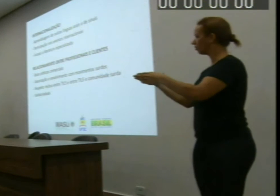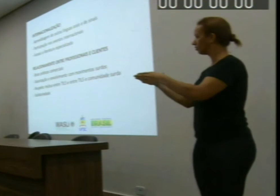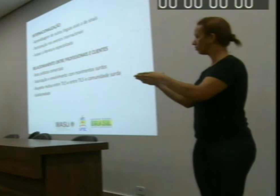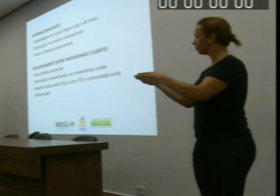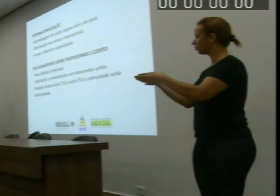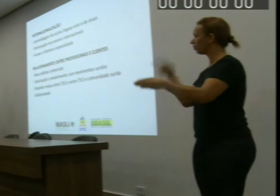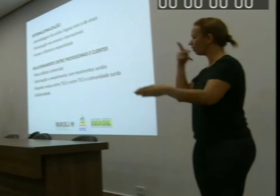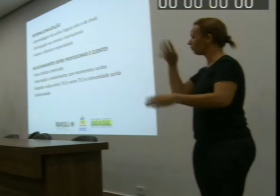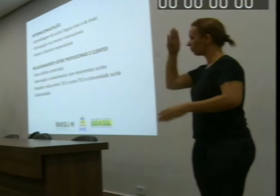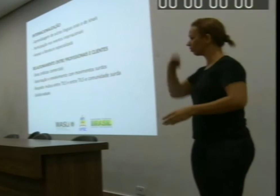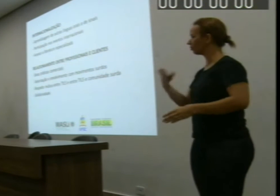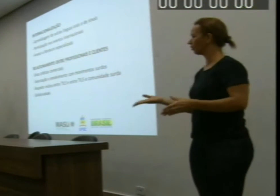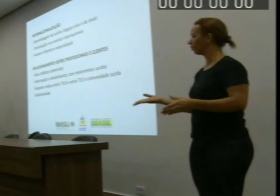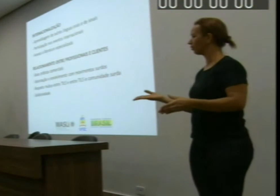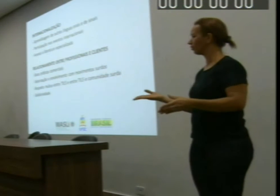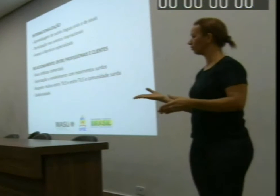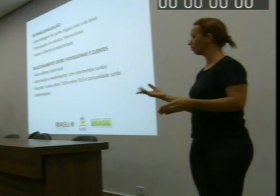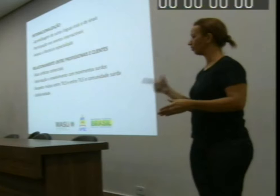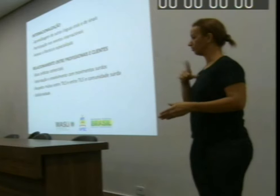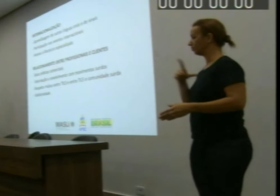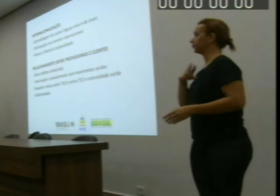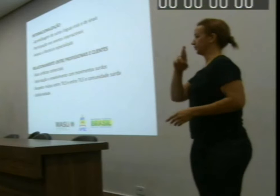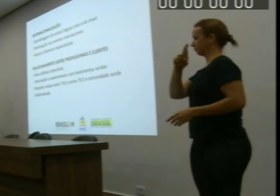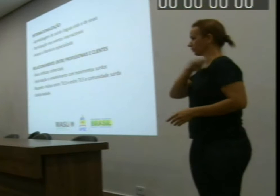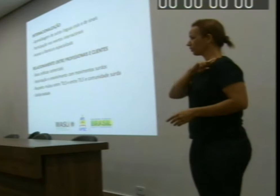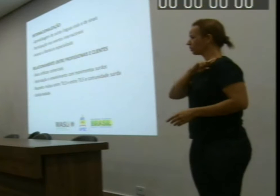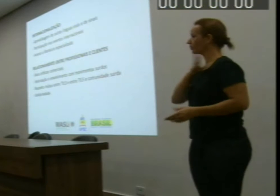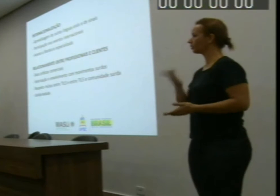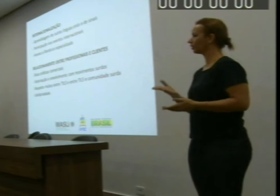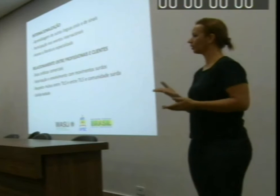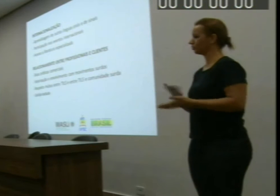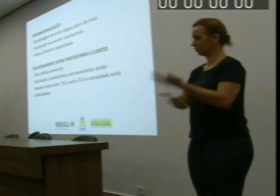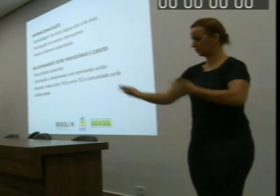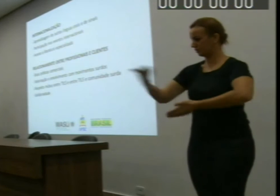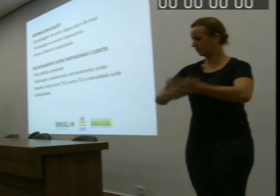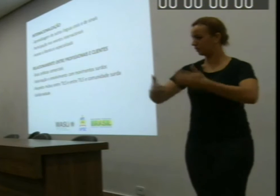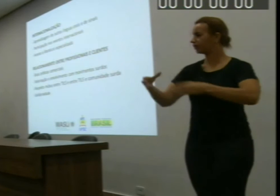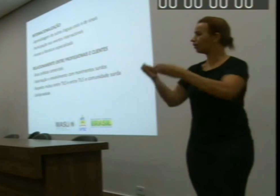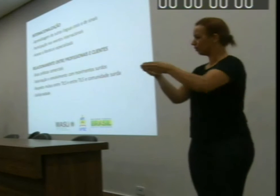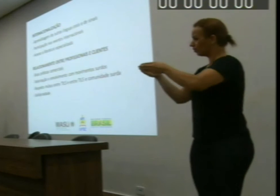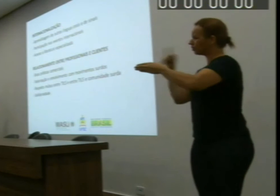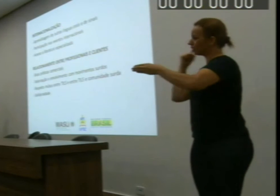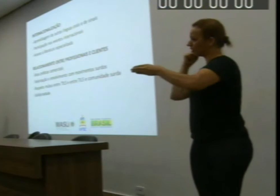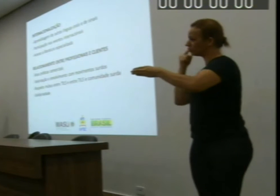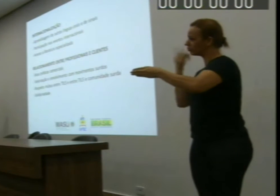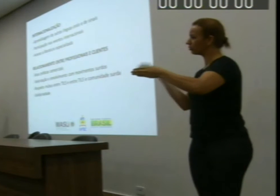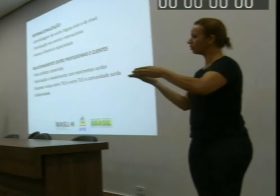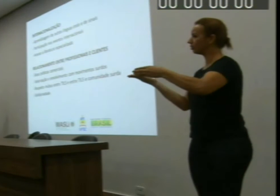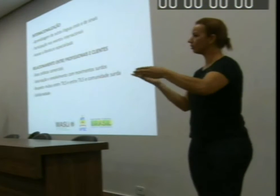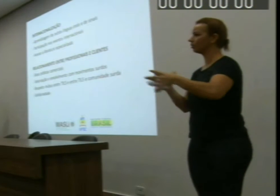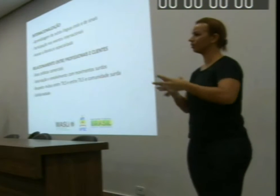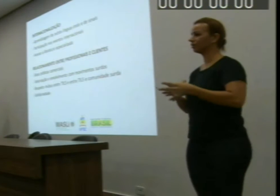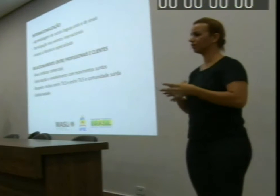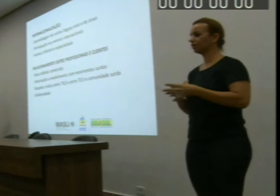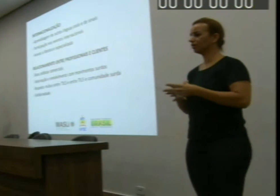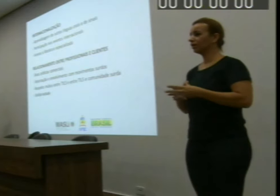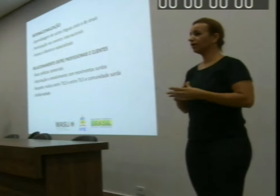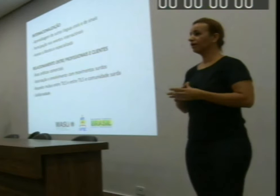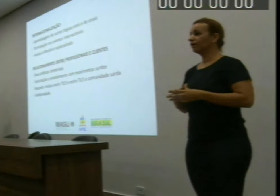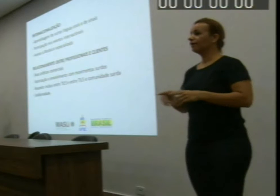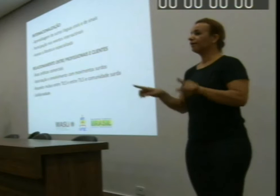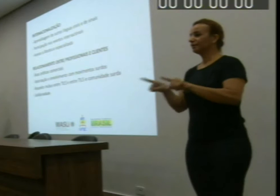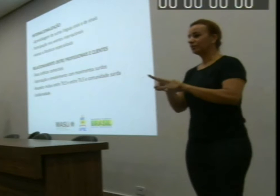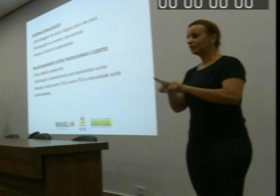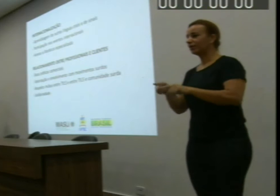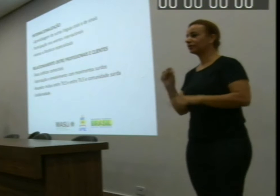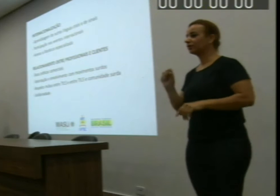precisa estabelecer princípios respeitosos de tratamento com a comunidade surda e de solidariedade